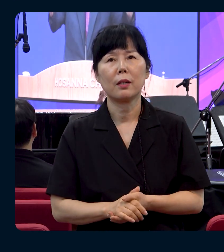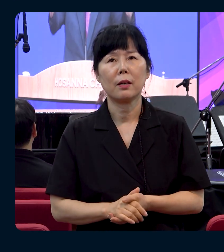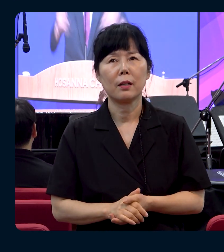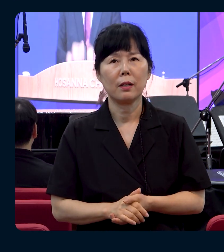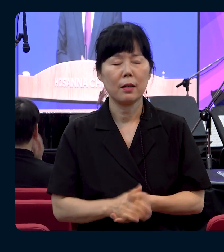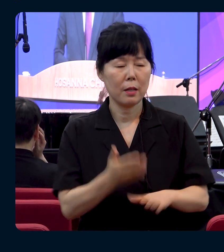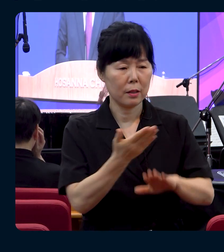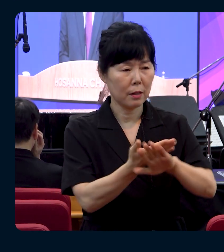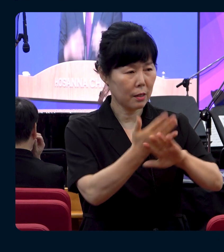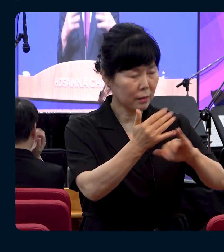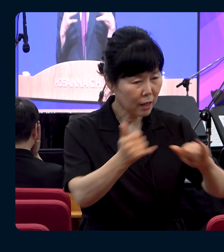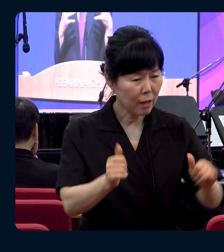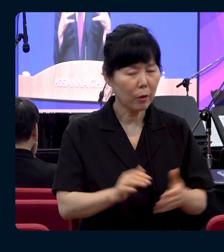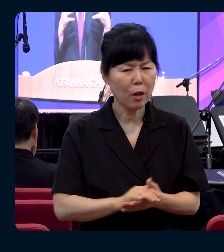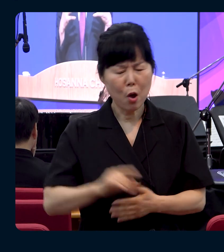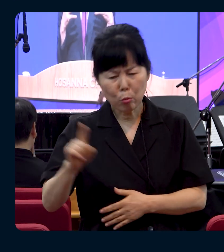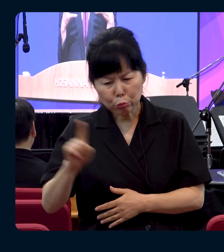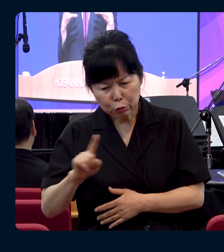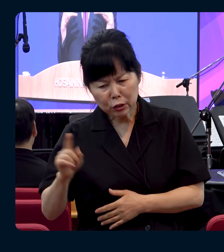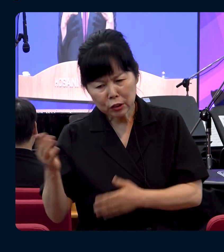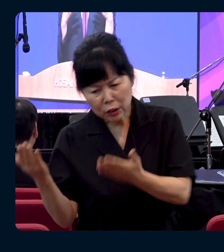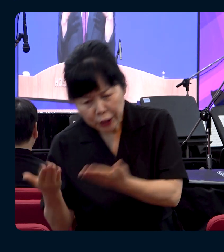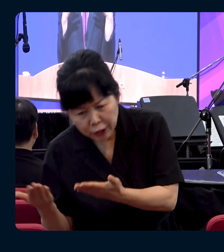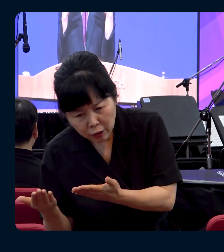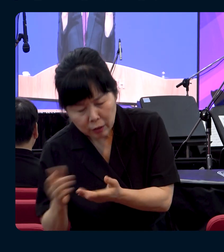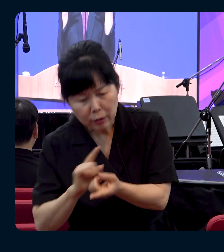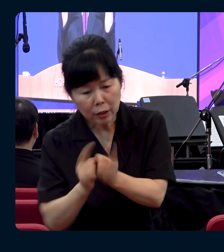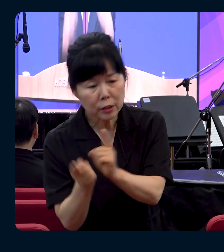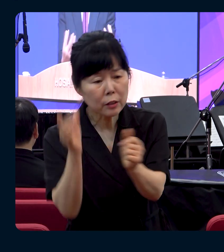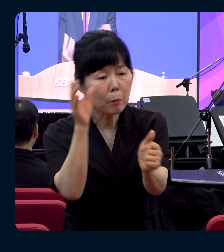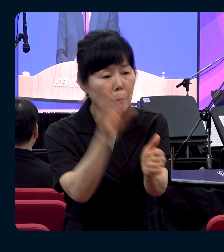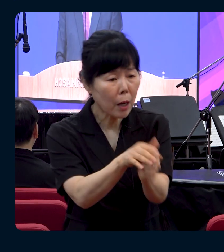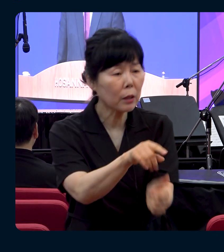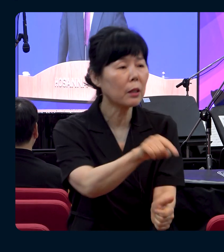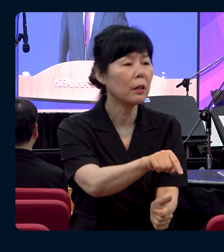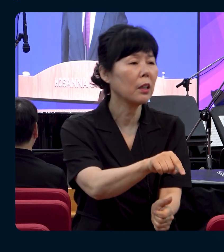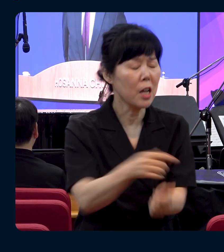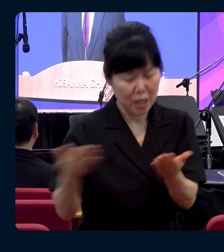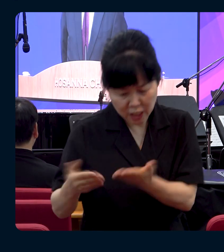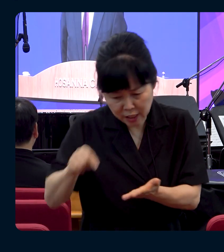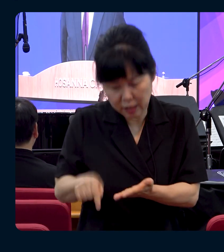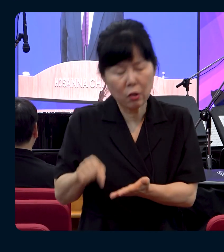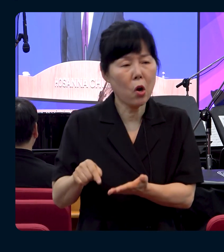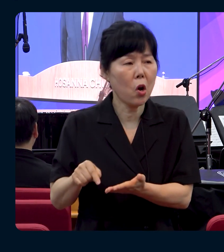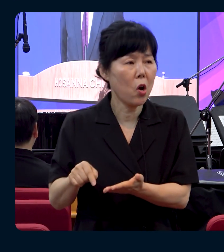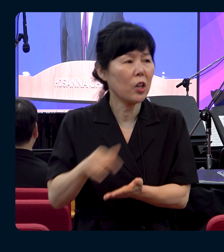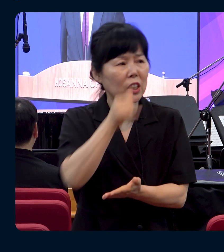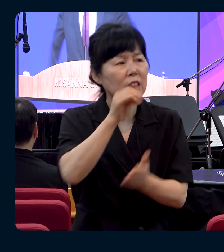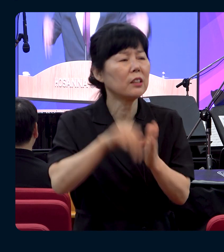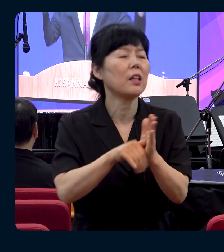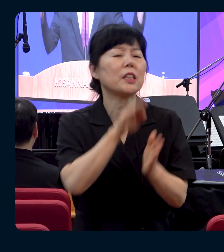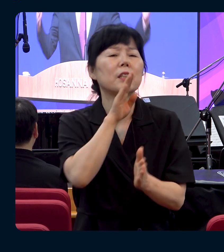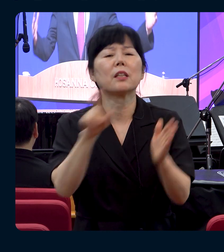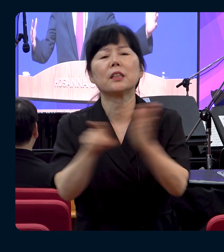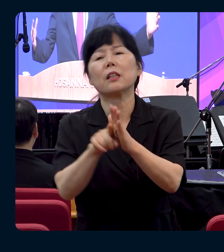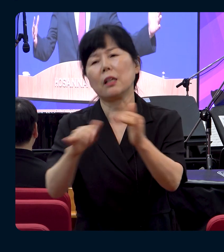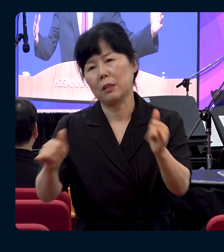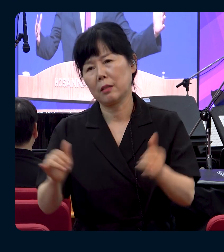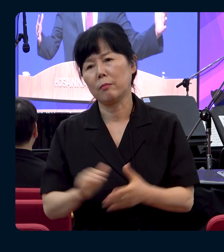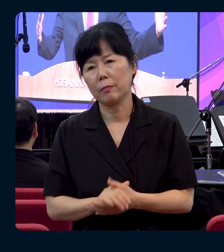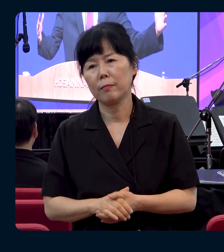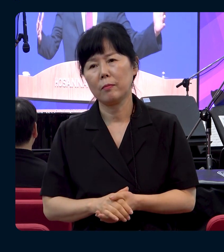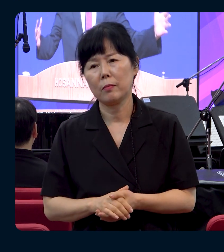언제나 다른 사람에게 무엇인가를 위임할 수 있는 것이 있는 그런 사람이어야 돼요. 그 삶의